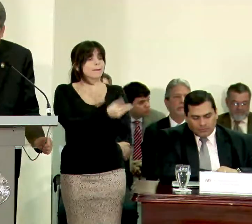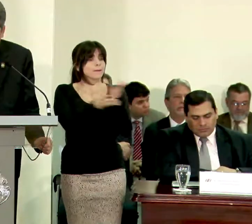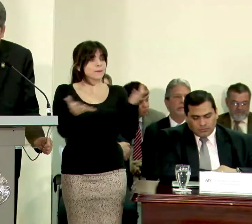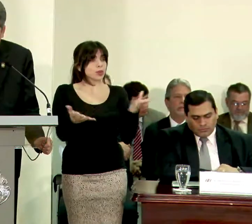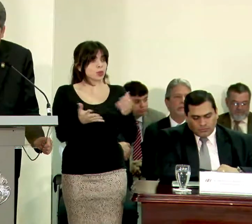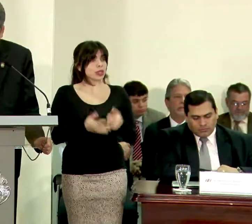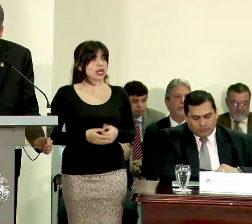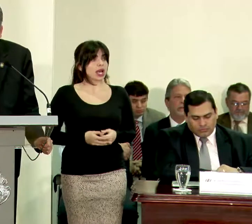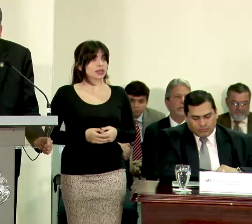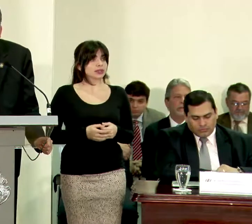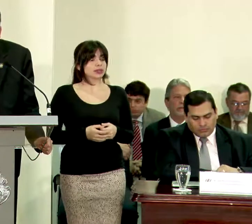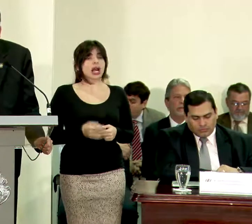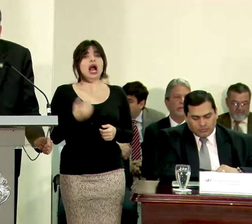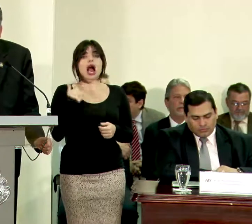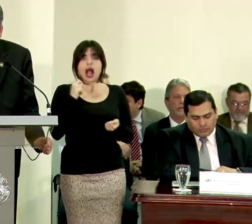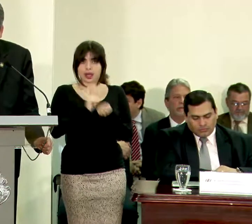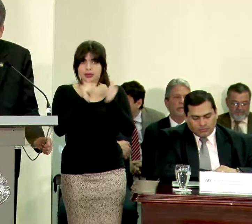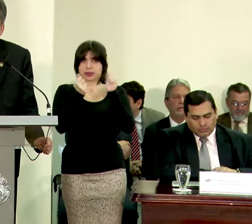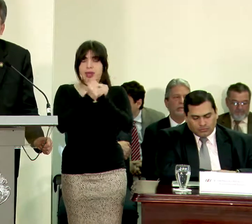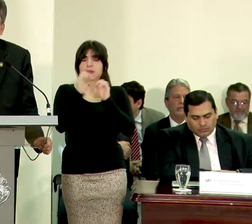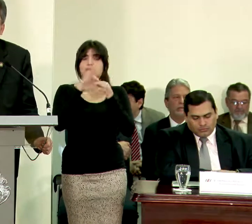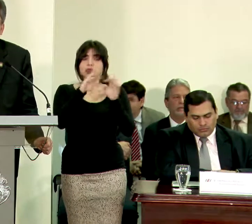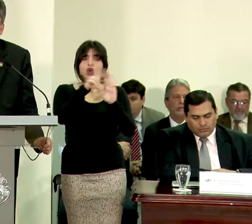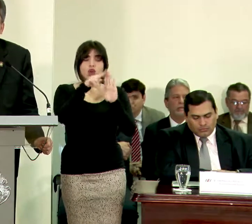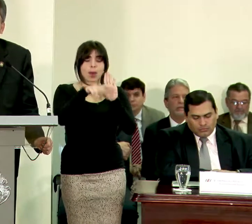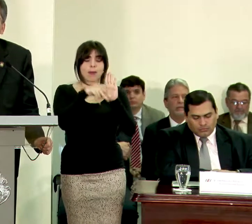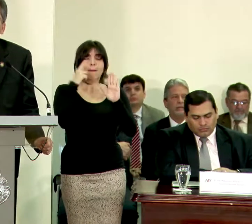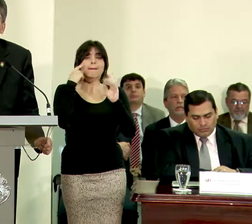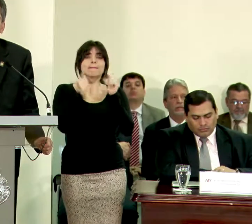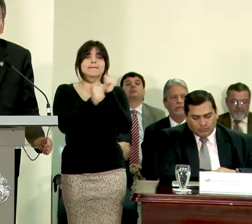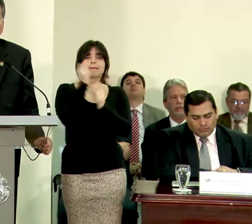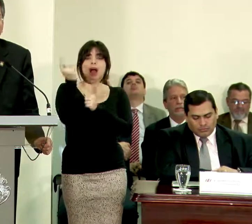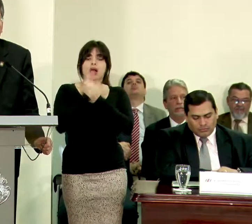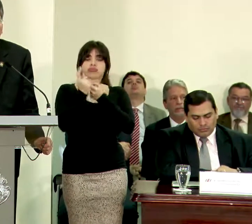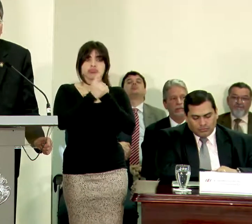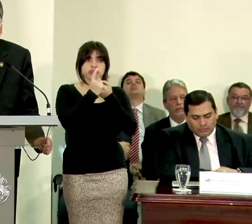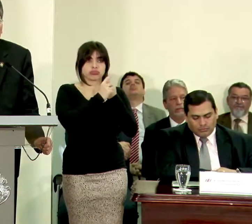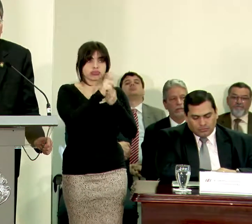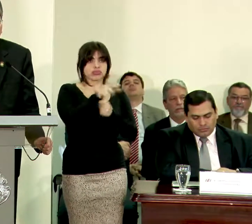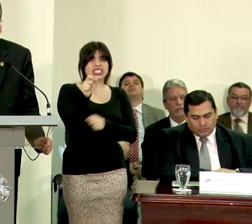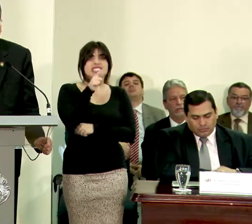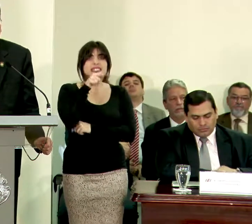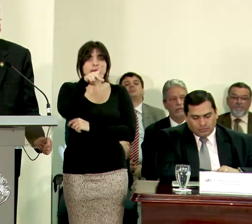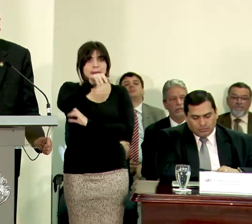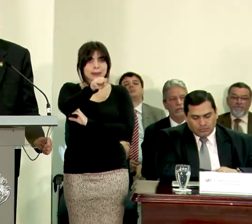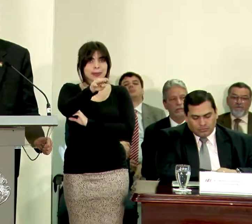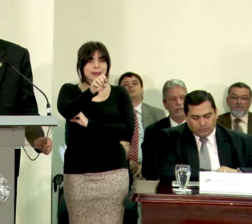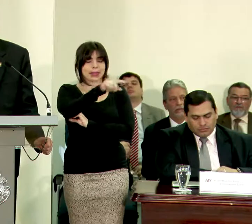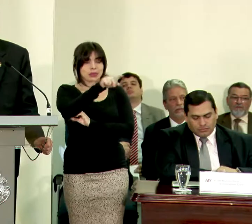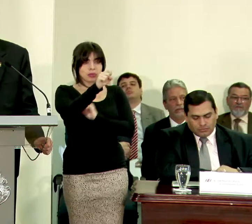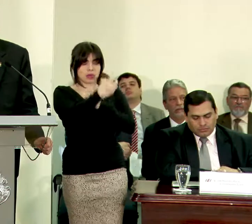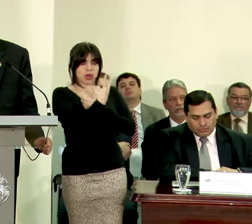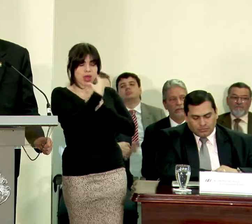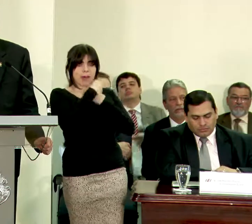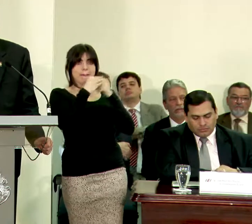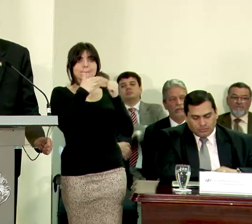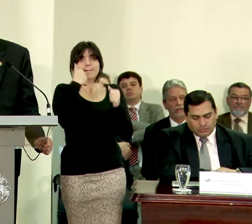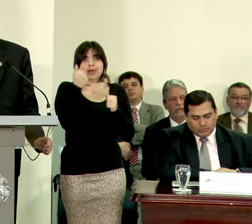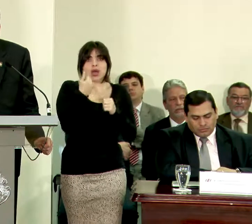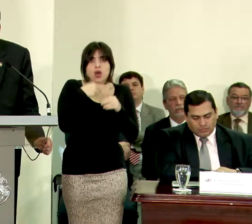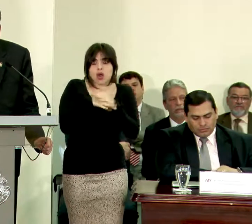públicas, hay cambios en normativas para dar mayor participación a las pymes, para que puedan acceder mucho